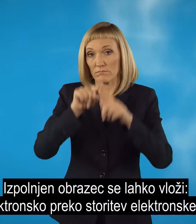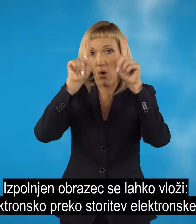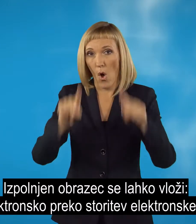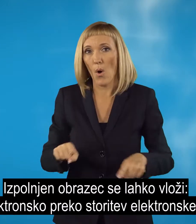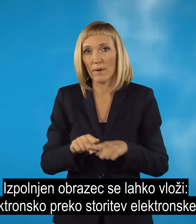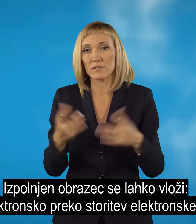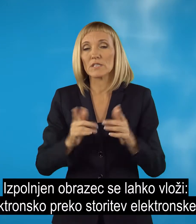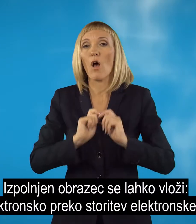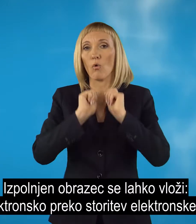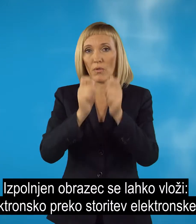Izpolnjen obrazec se lahko vloži